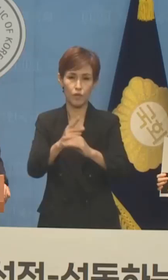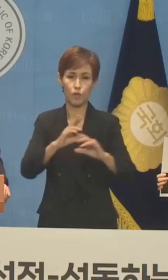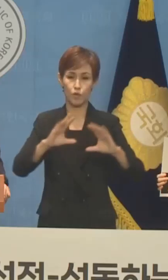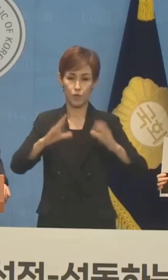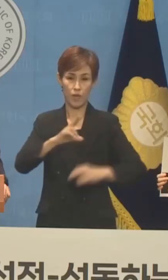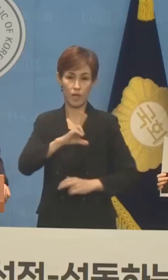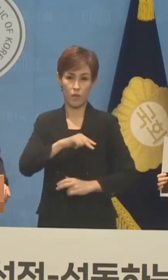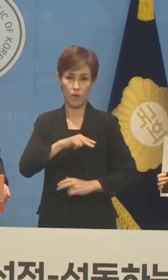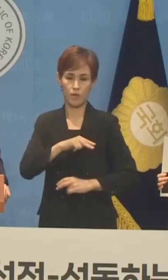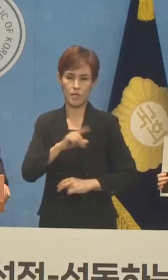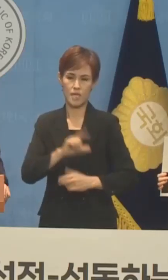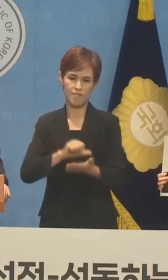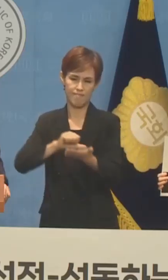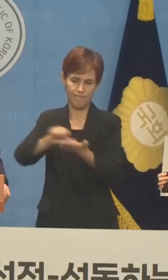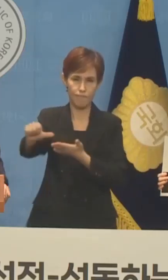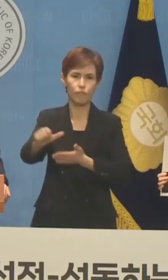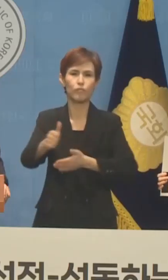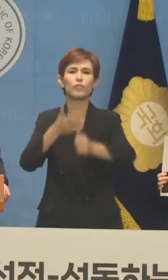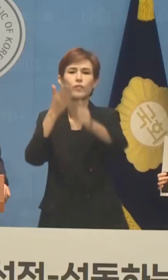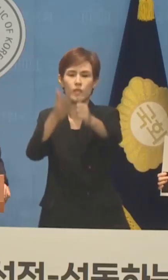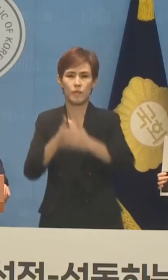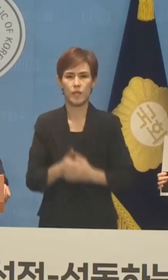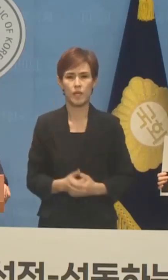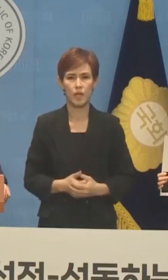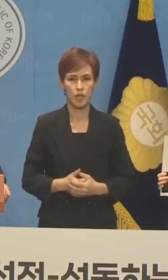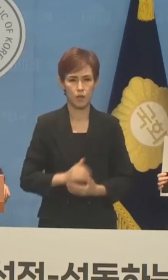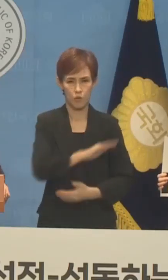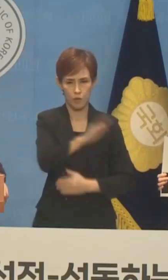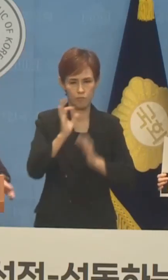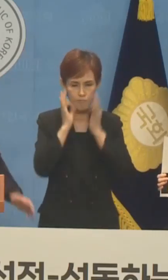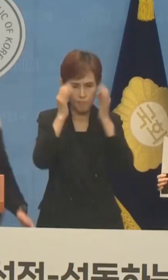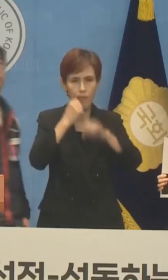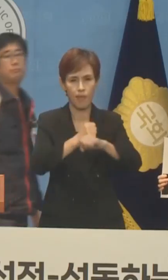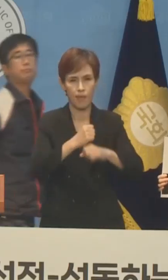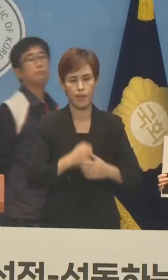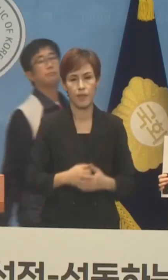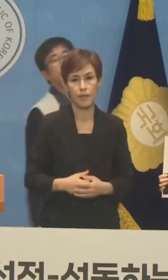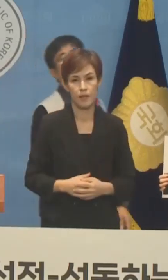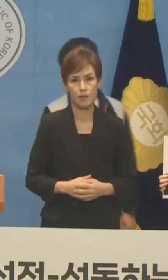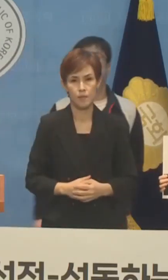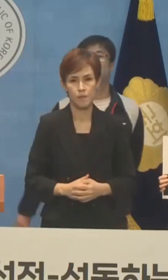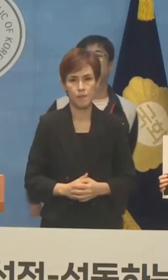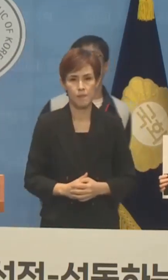꼭 해주기를 부탁드리고 지역 주민도 나서겠습니다. 고맙습니다.